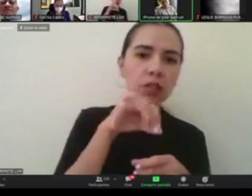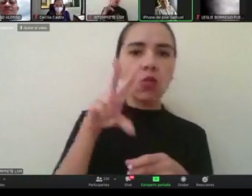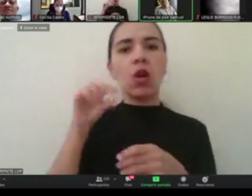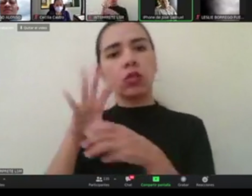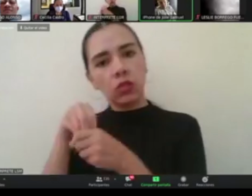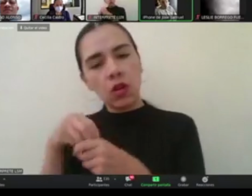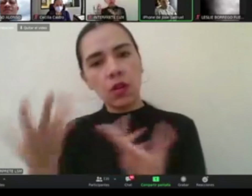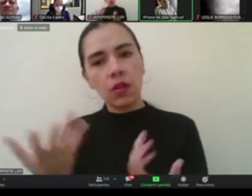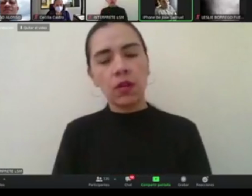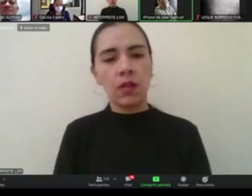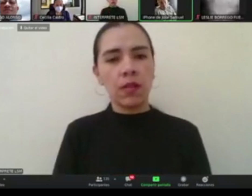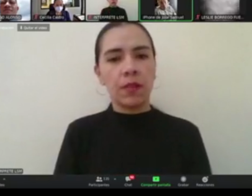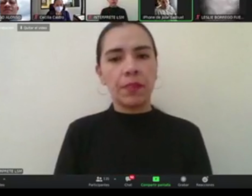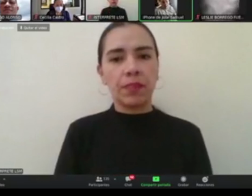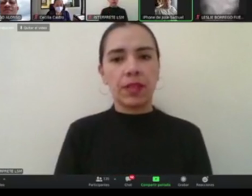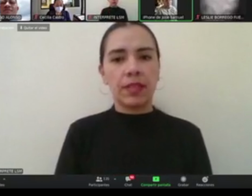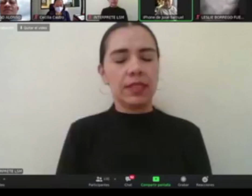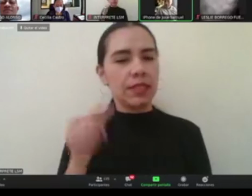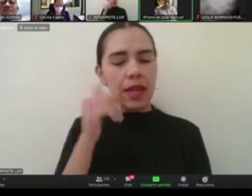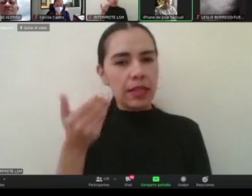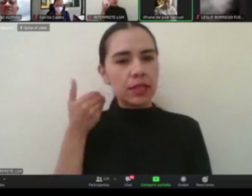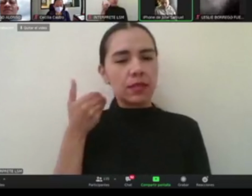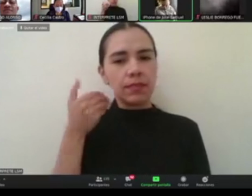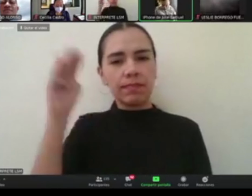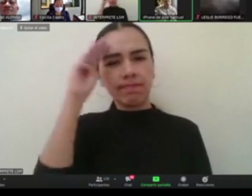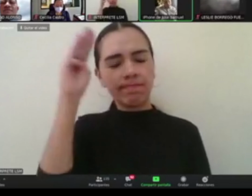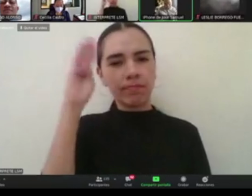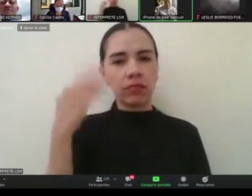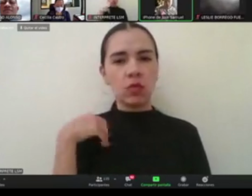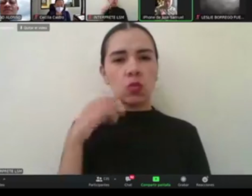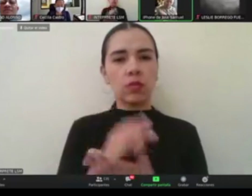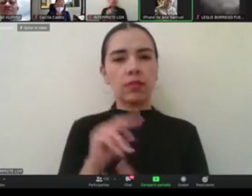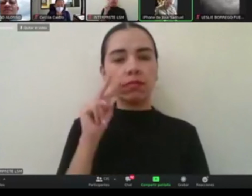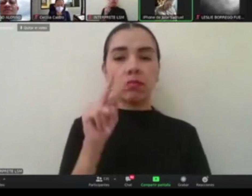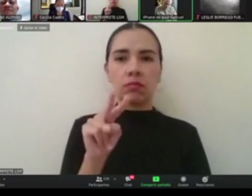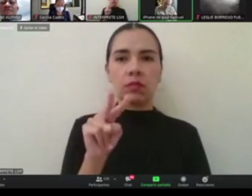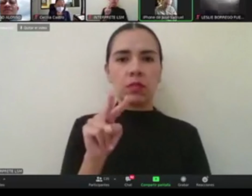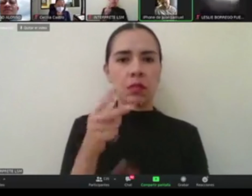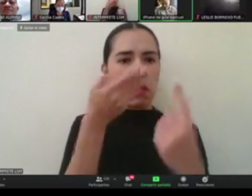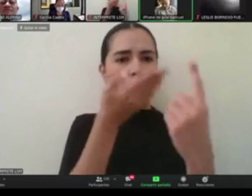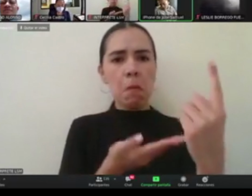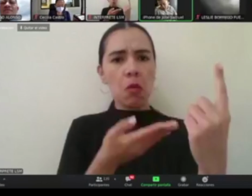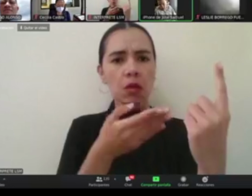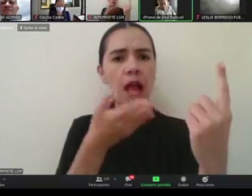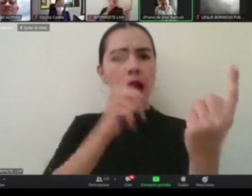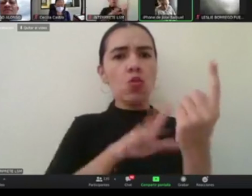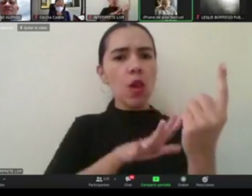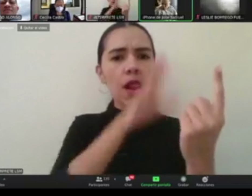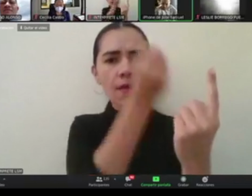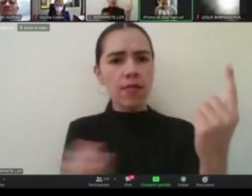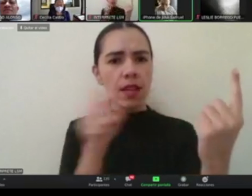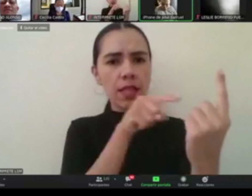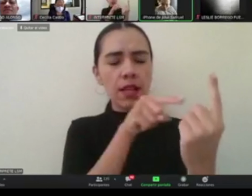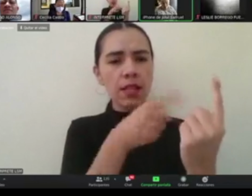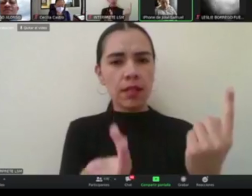tenemos que llegar a pensar de que hay que solamente fijarse en el potencial de ese estudiante. Y por eso digo que